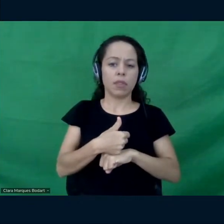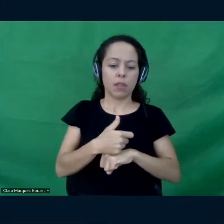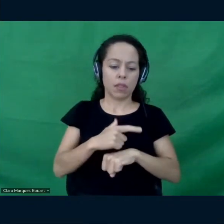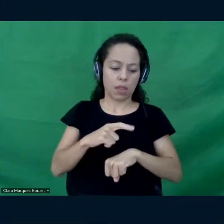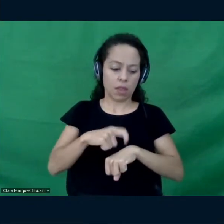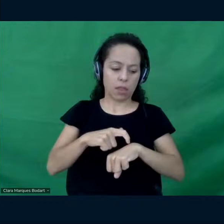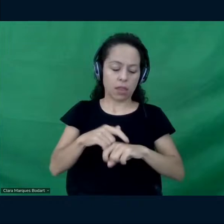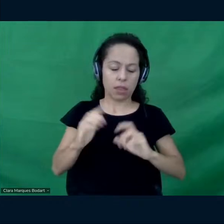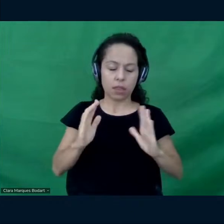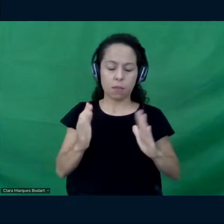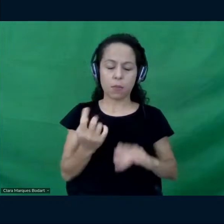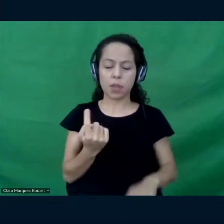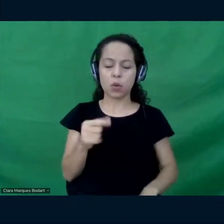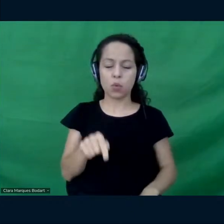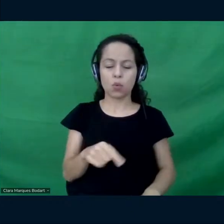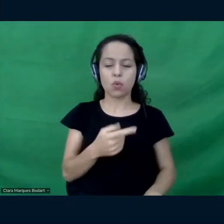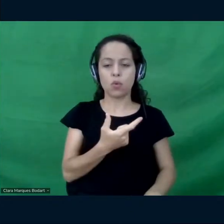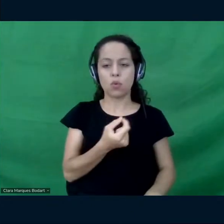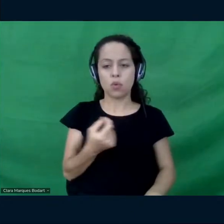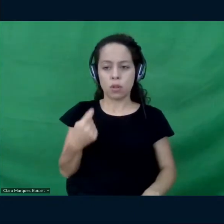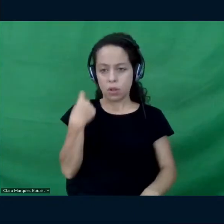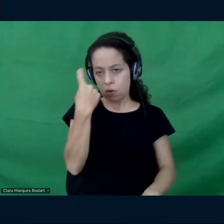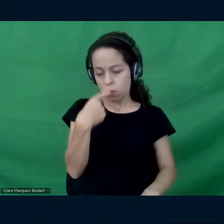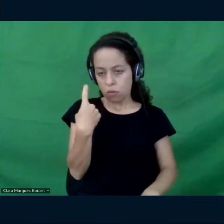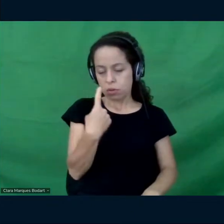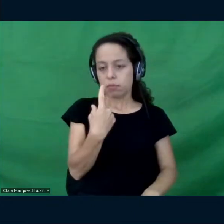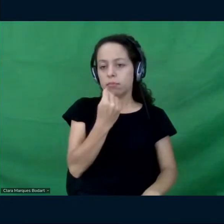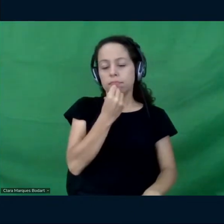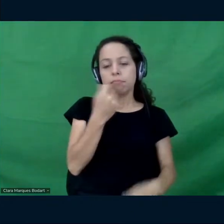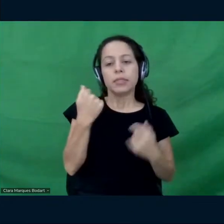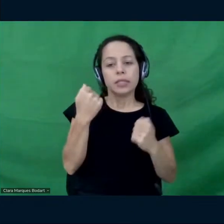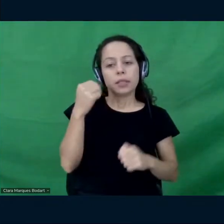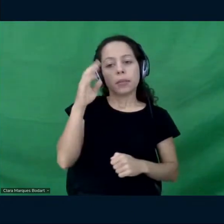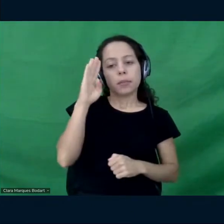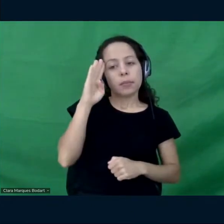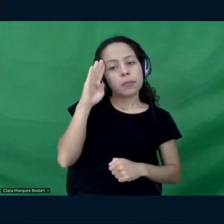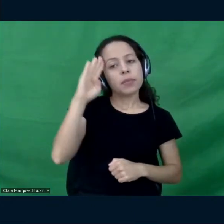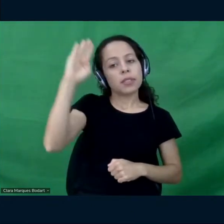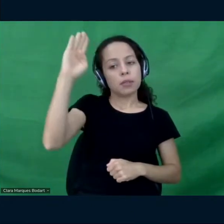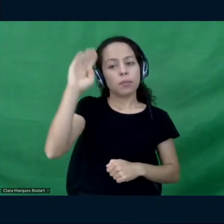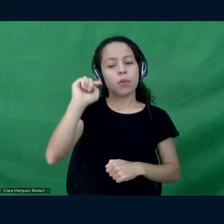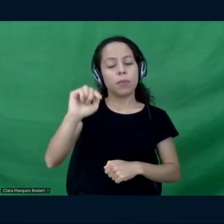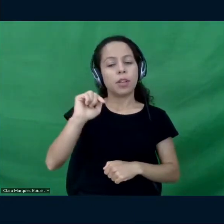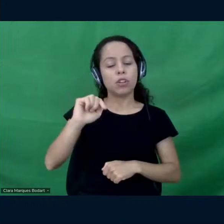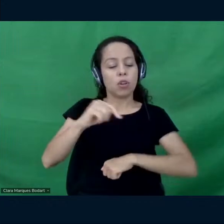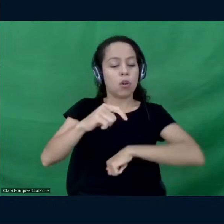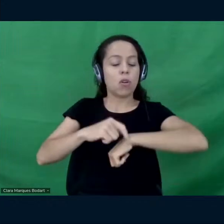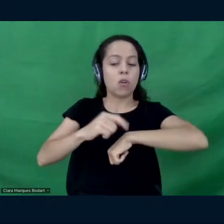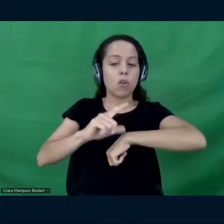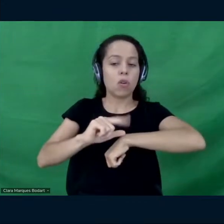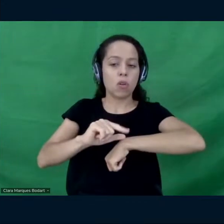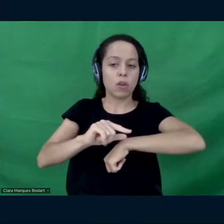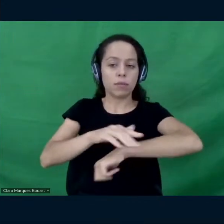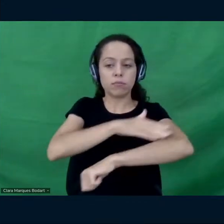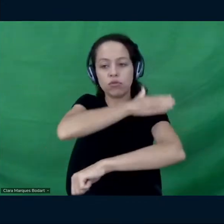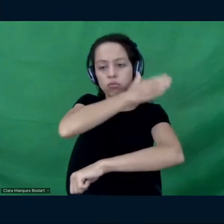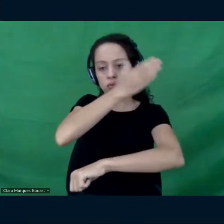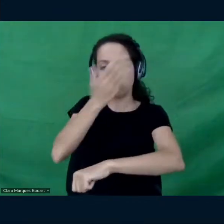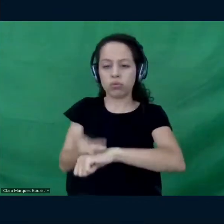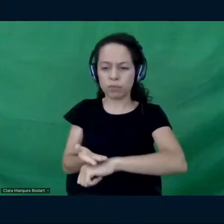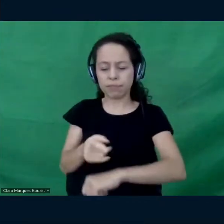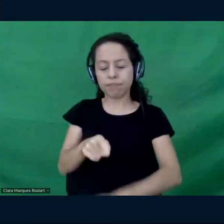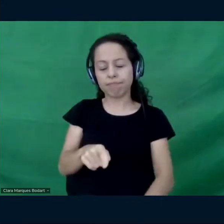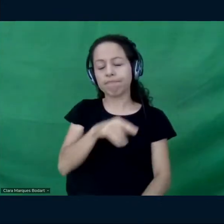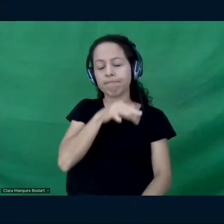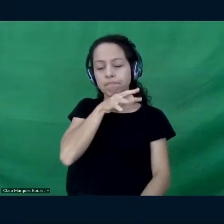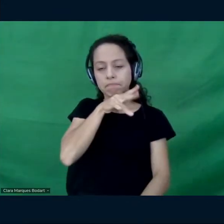1.200 horas do curso fosse preferencialmente no período integral. Isso é muito ruim, gente. Não que